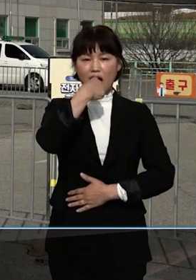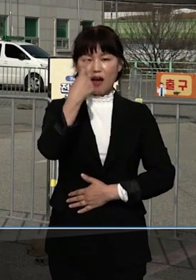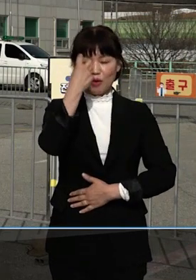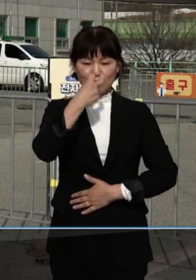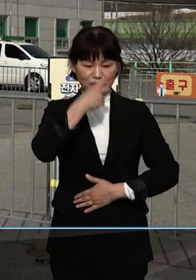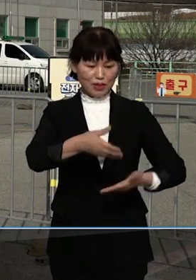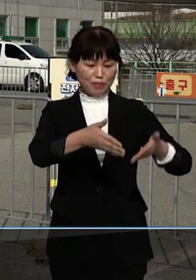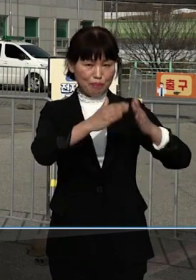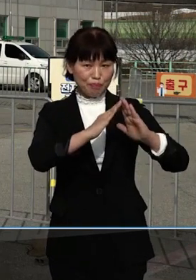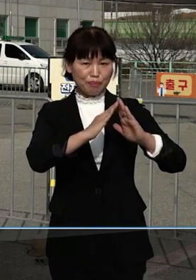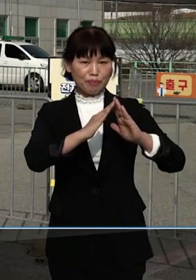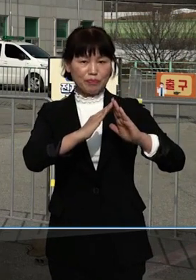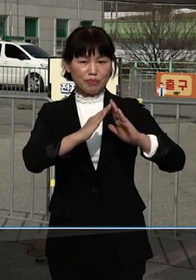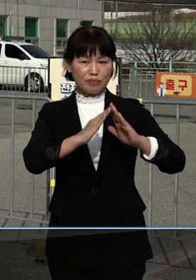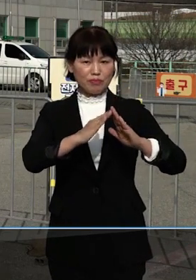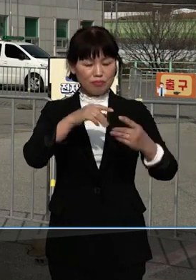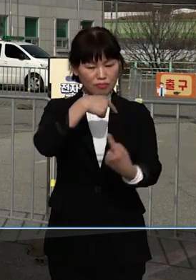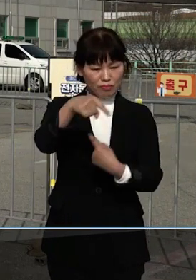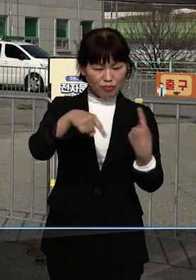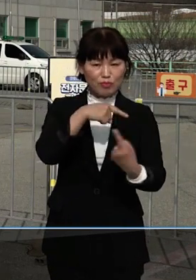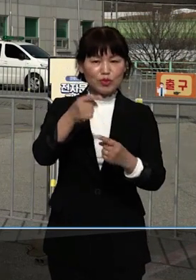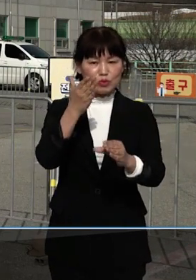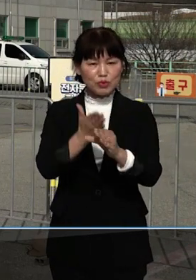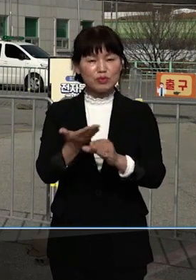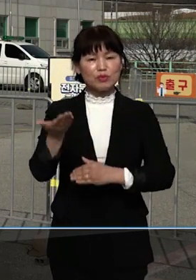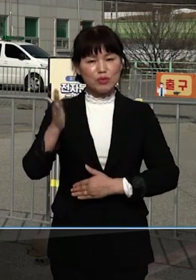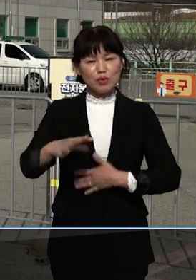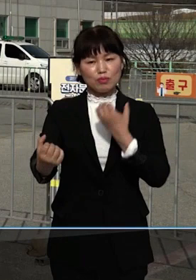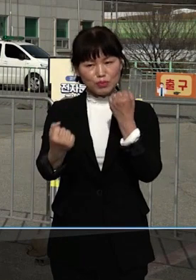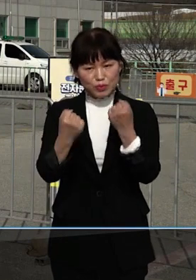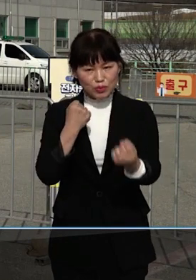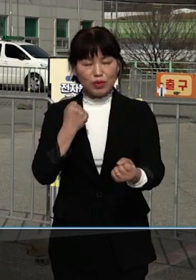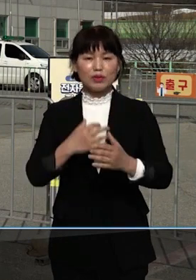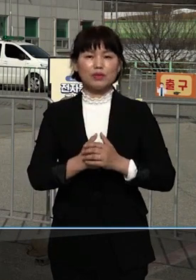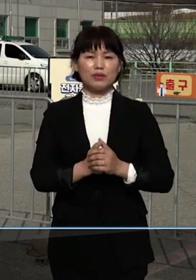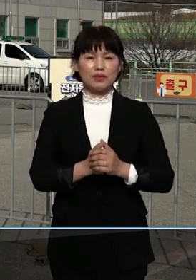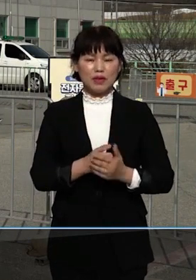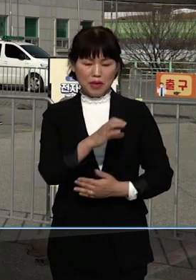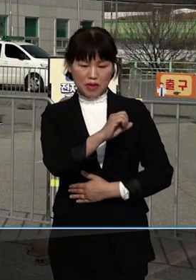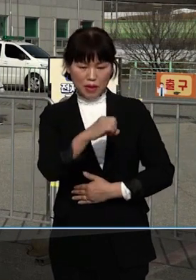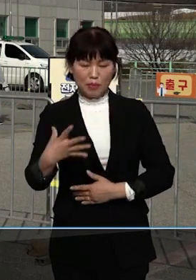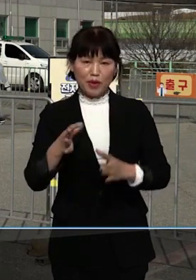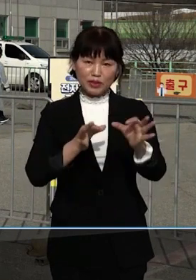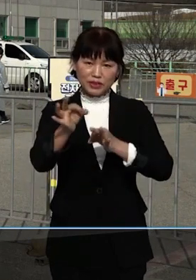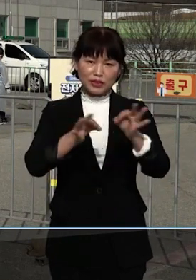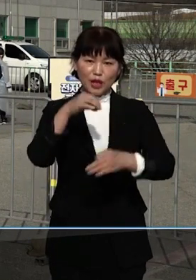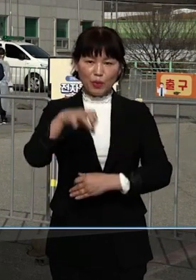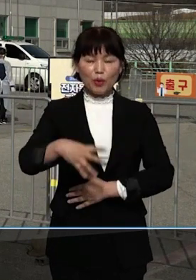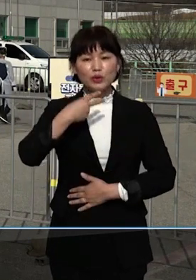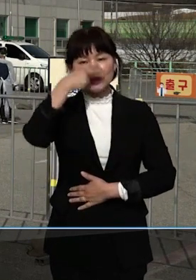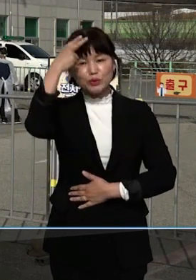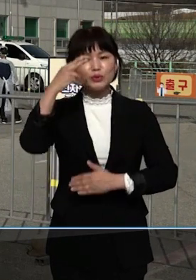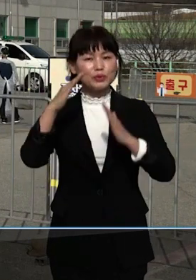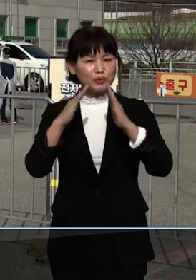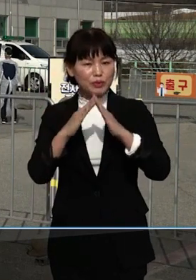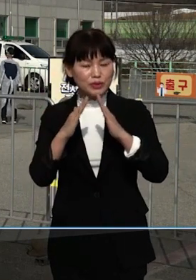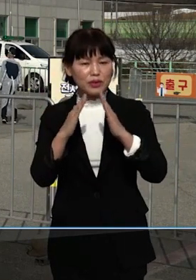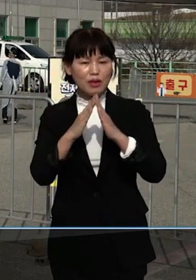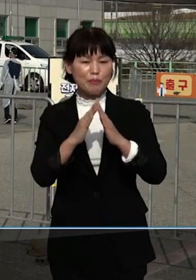임시선별진료소를 추가 운영하며 대응하였으나 양평읍 내 유흥업소와